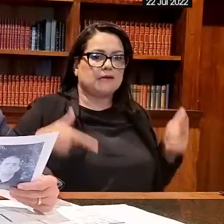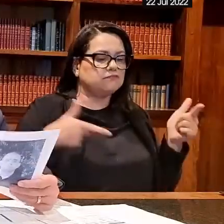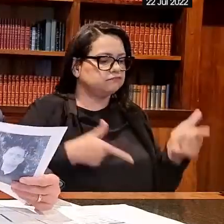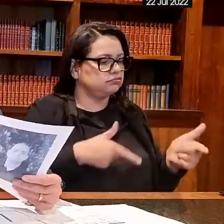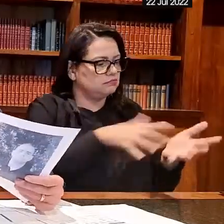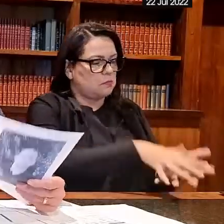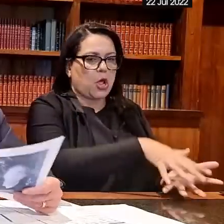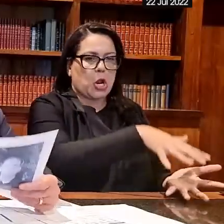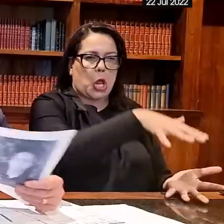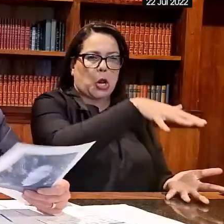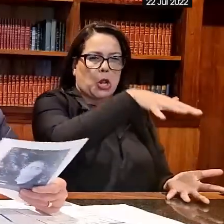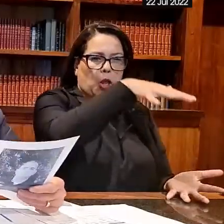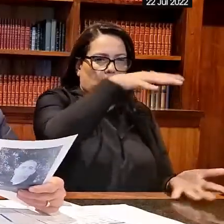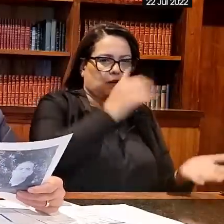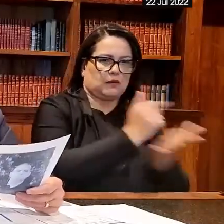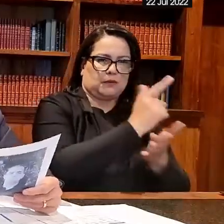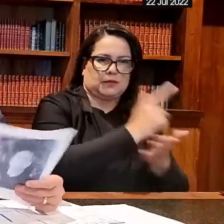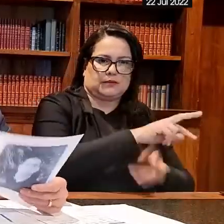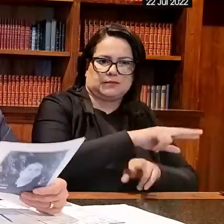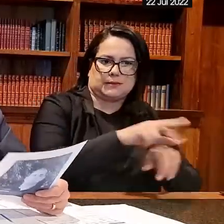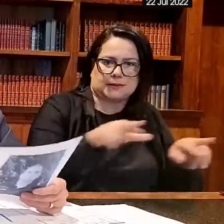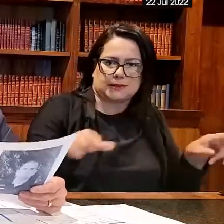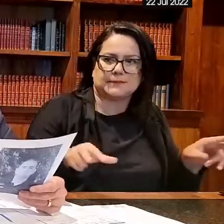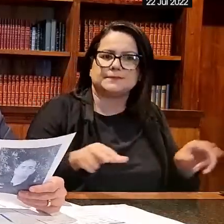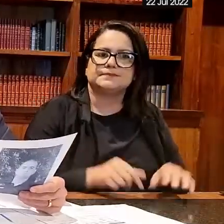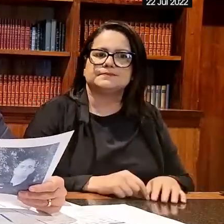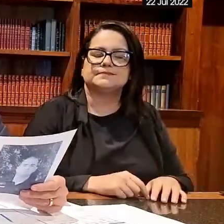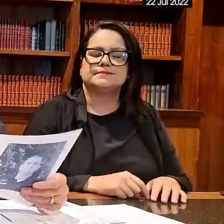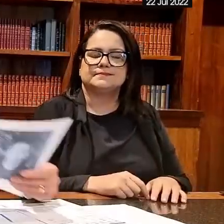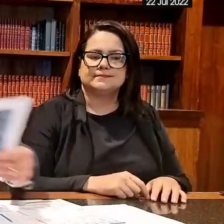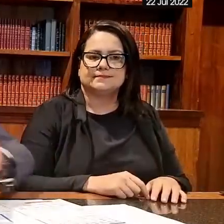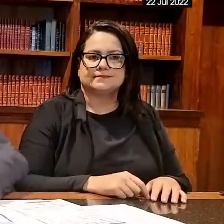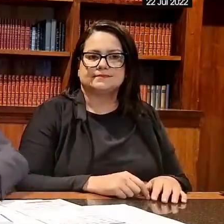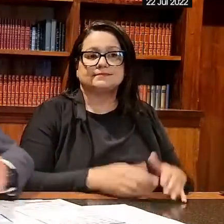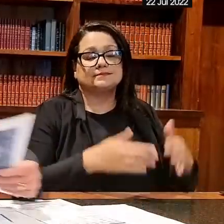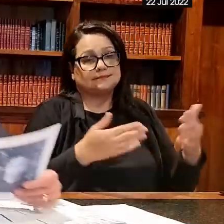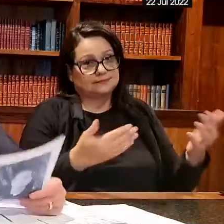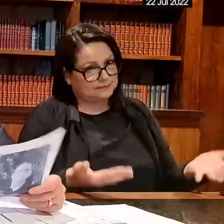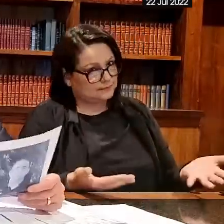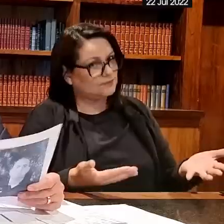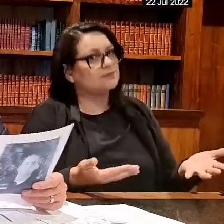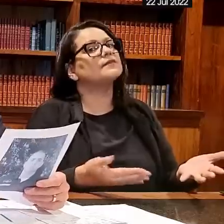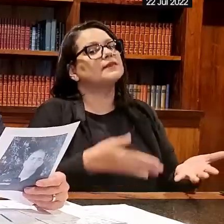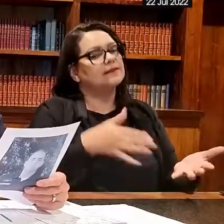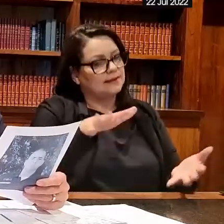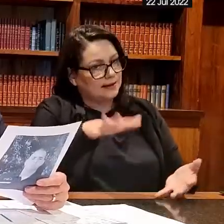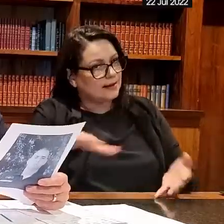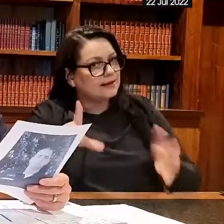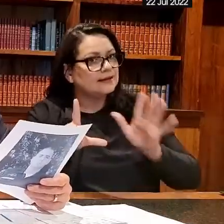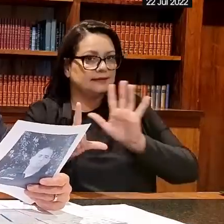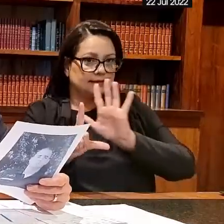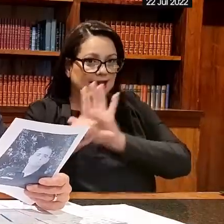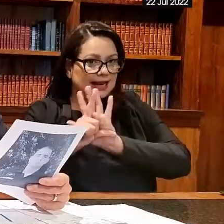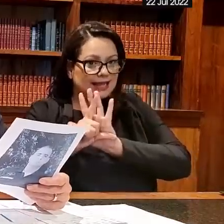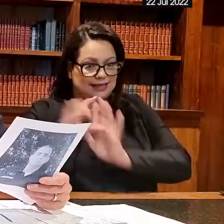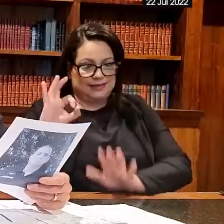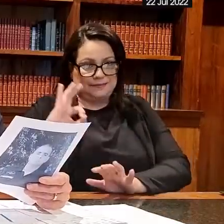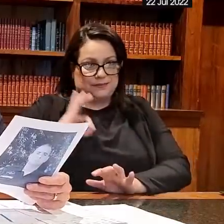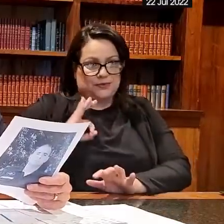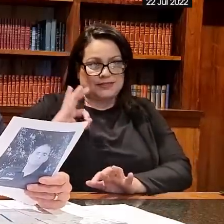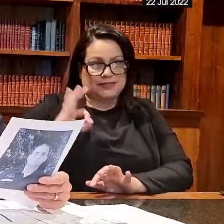vão ficando e quando entro em Ação o lado e fica ao lado da Lei